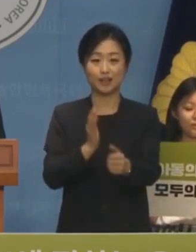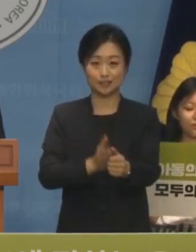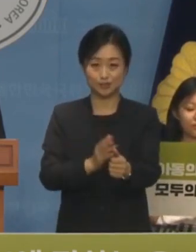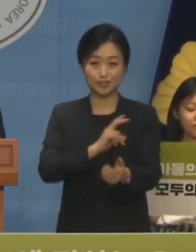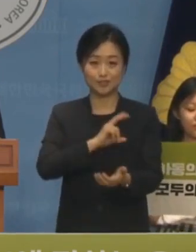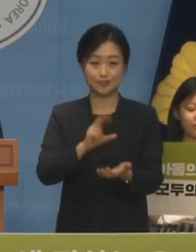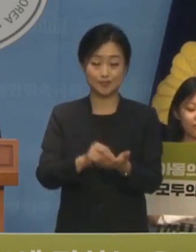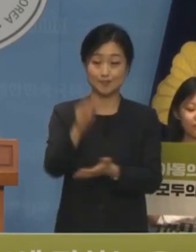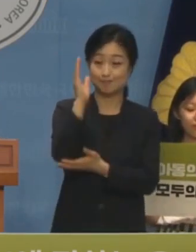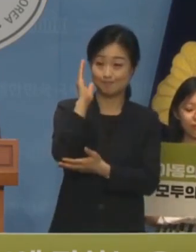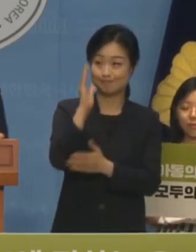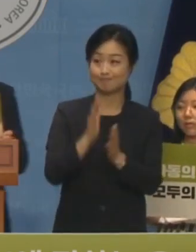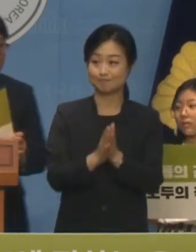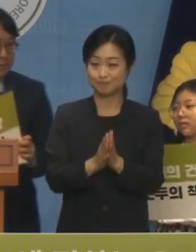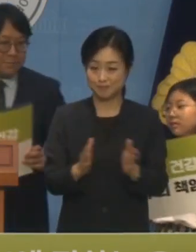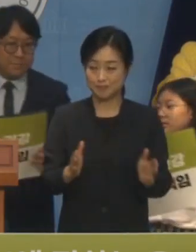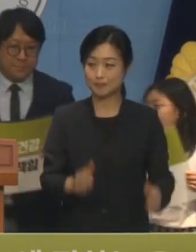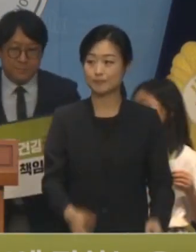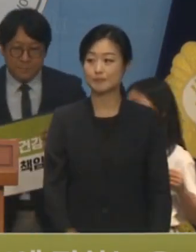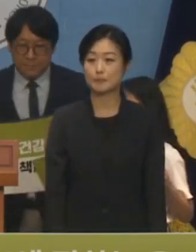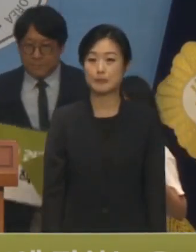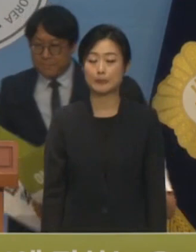주제로 발언해 주시겠습니다.